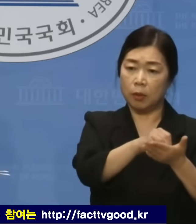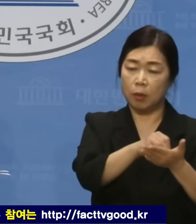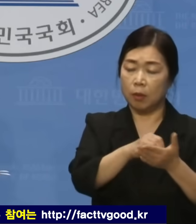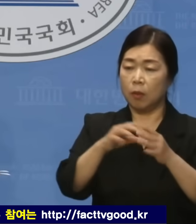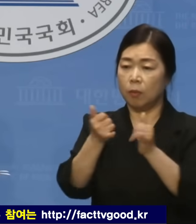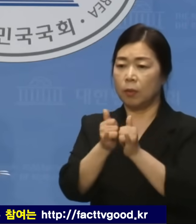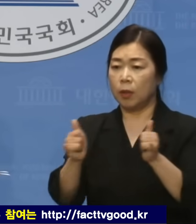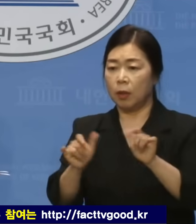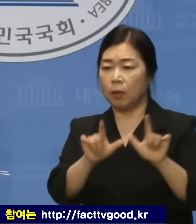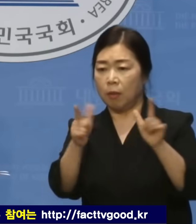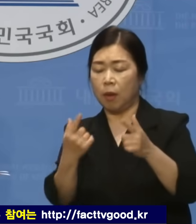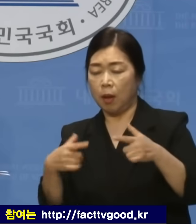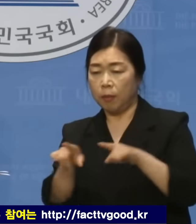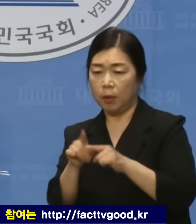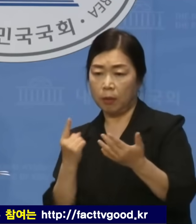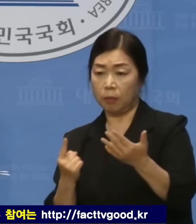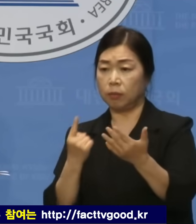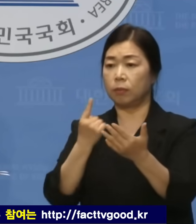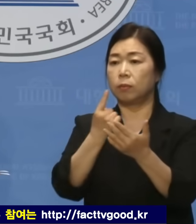속으로 걸어가고자 합니다.